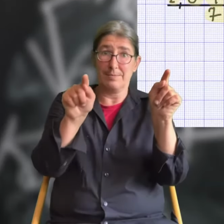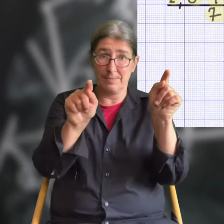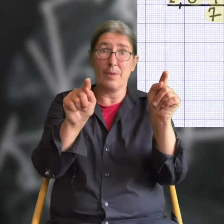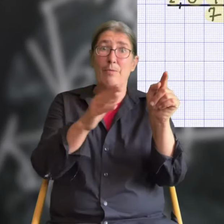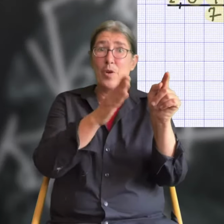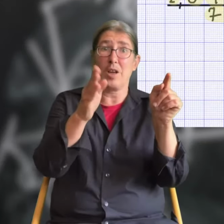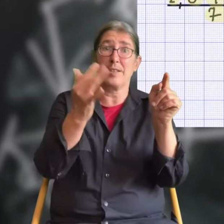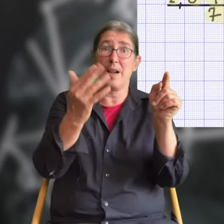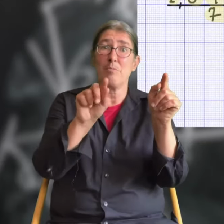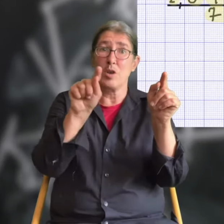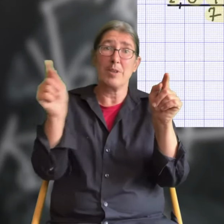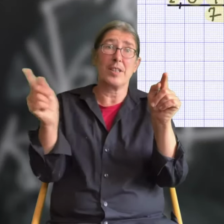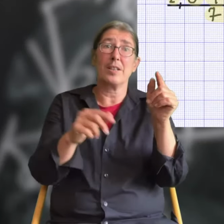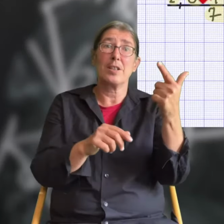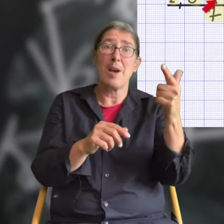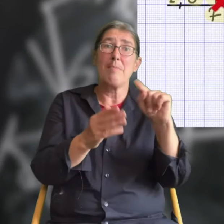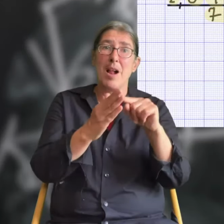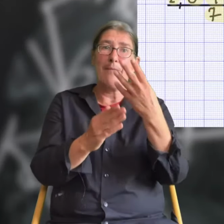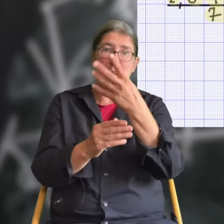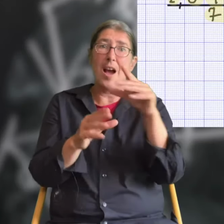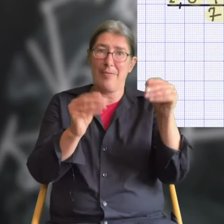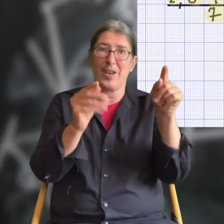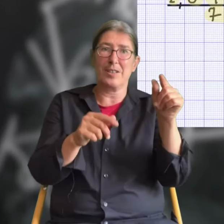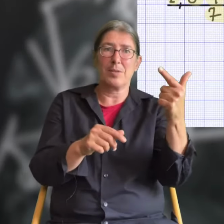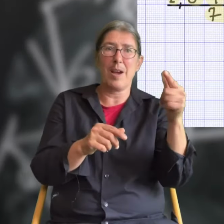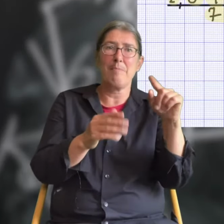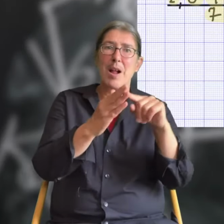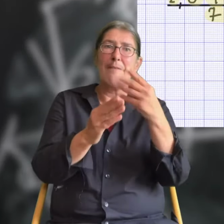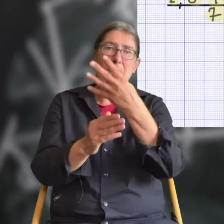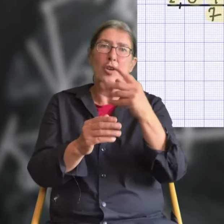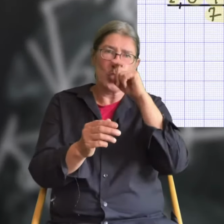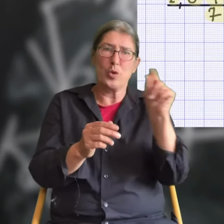multiplizieren. Und da fangen wir an mit 2 mal 4, ich markiere das grün.